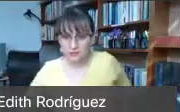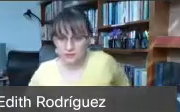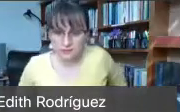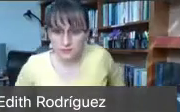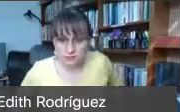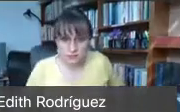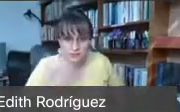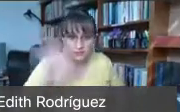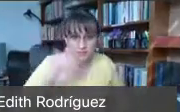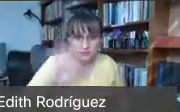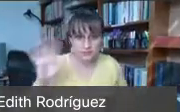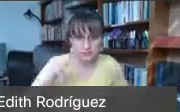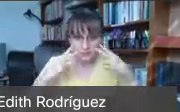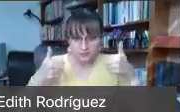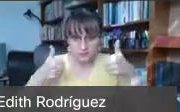¿Entró?